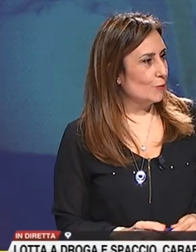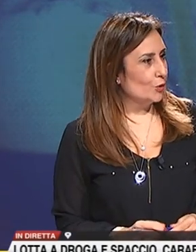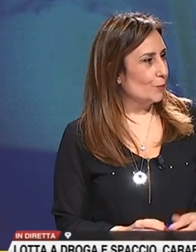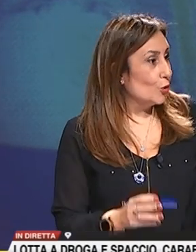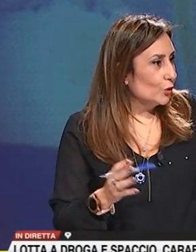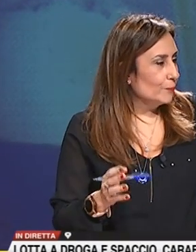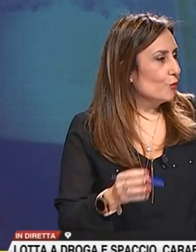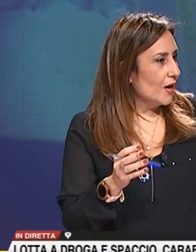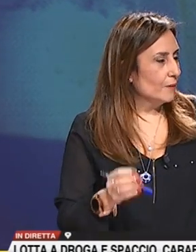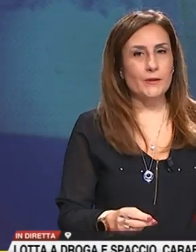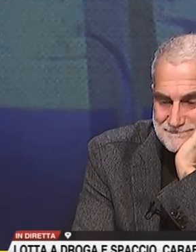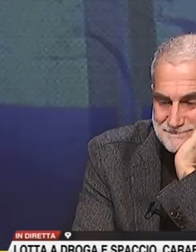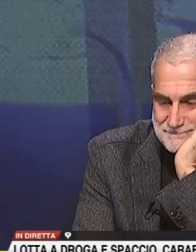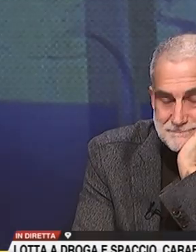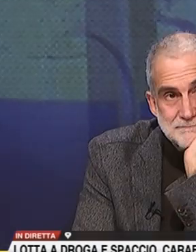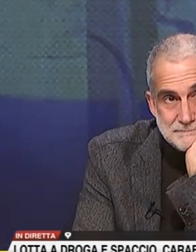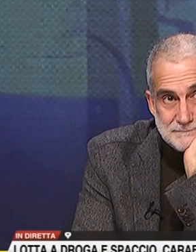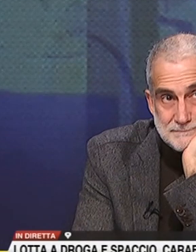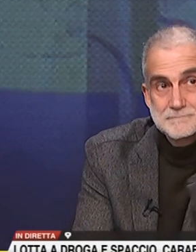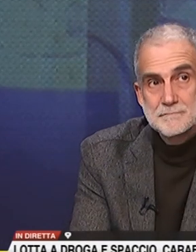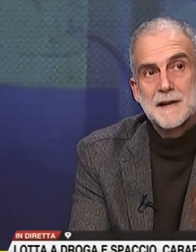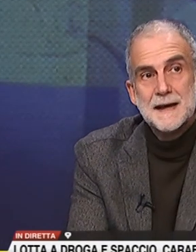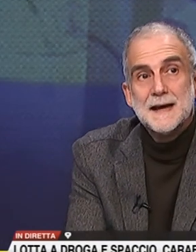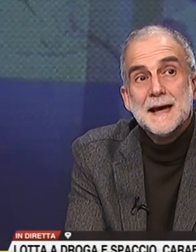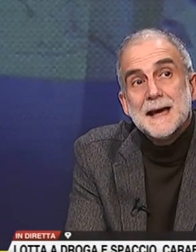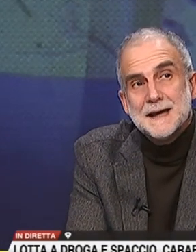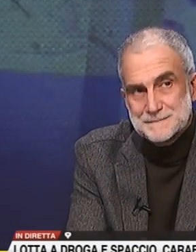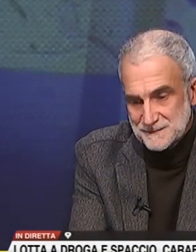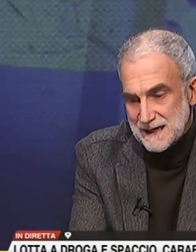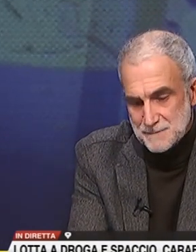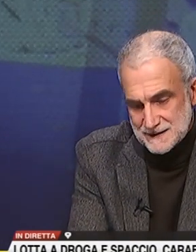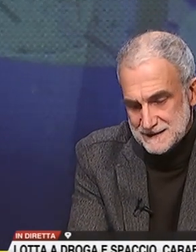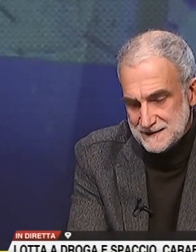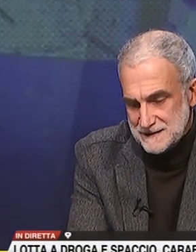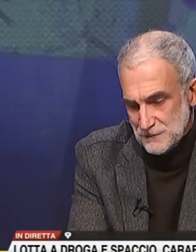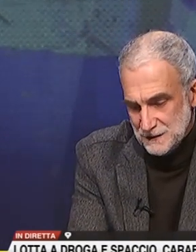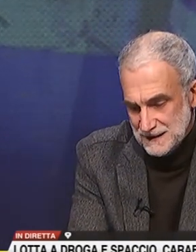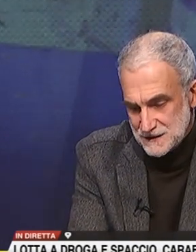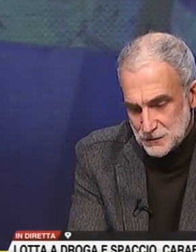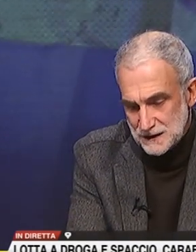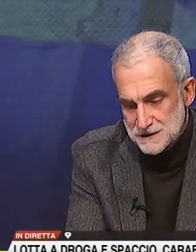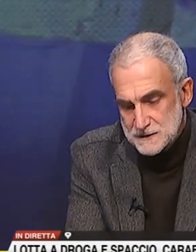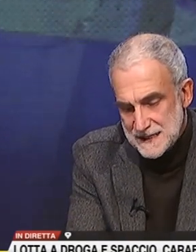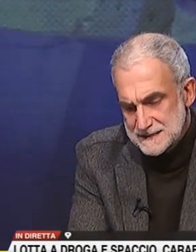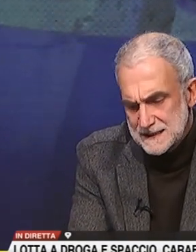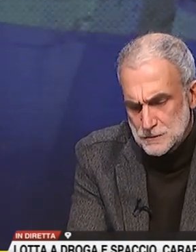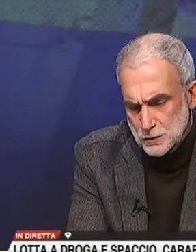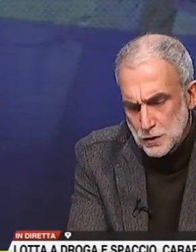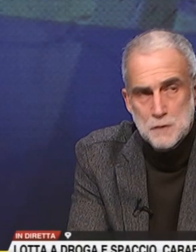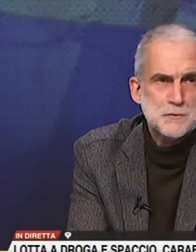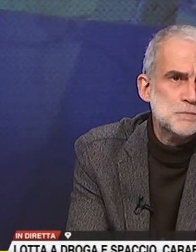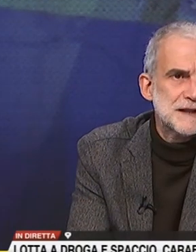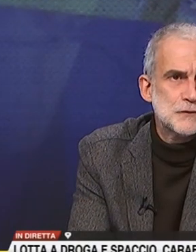insomma, poco tempo fa. Prendere una pasticca cosa cambierà? Cambia? Cambia, sì, sì. Cioè, voglio dire, ci sono delle sostanze che